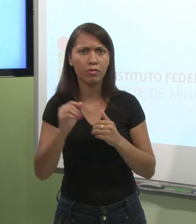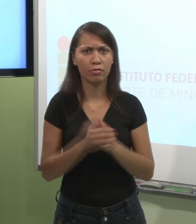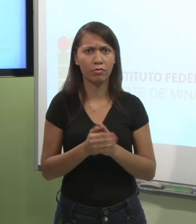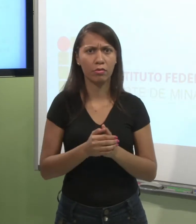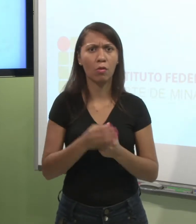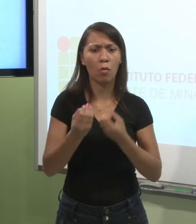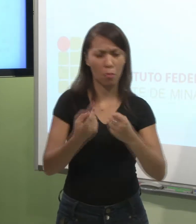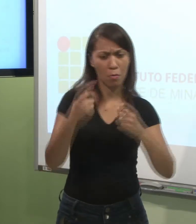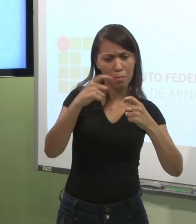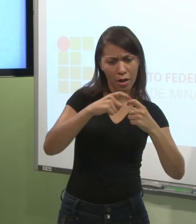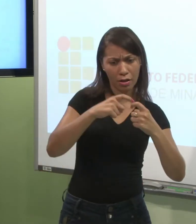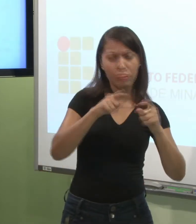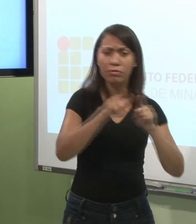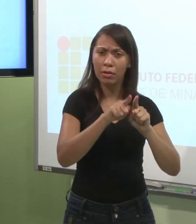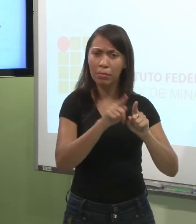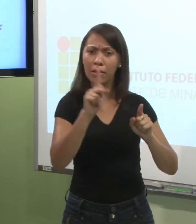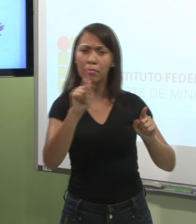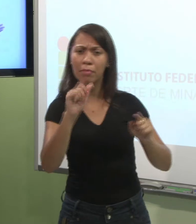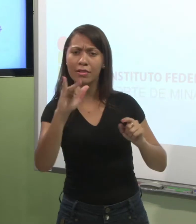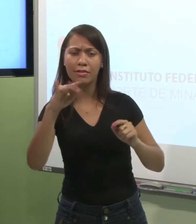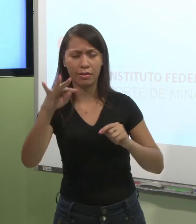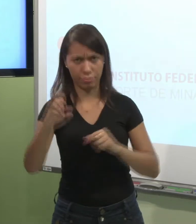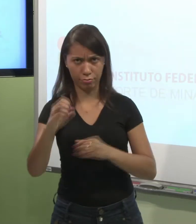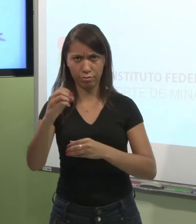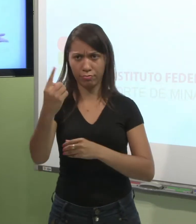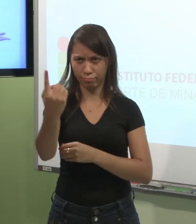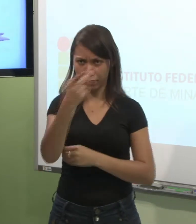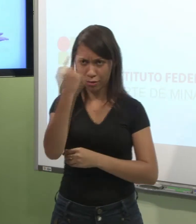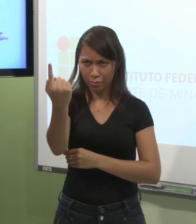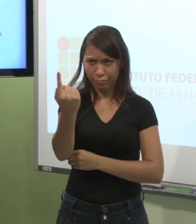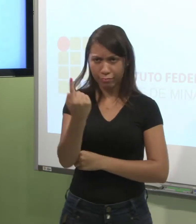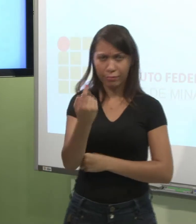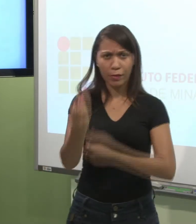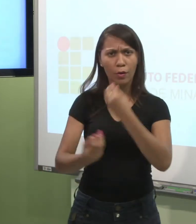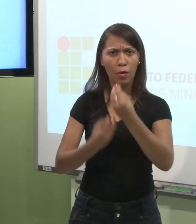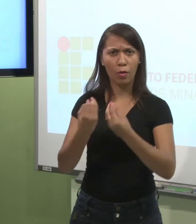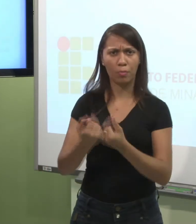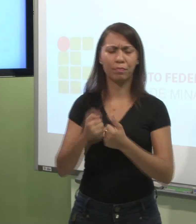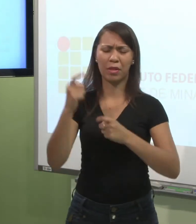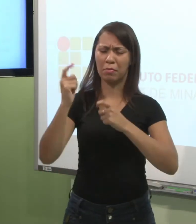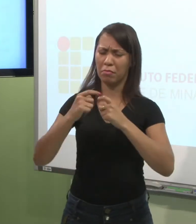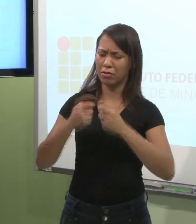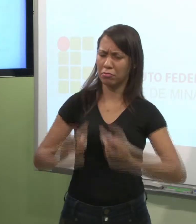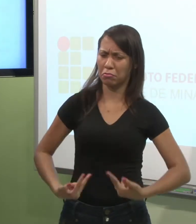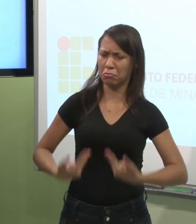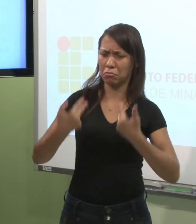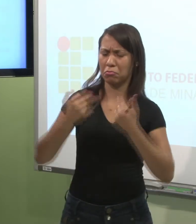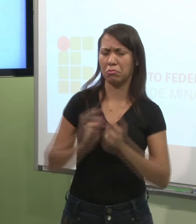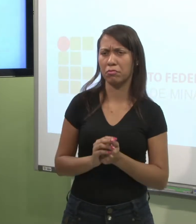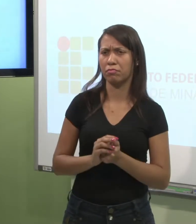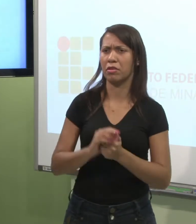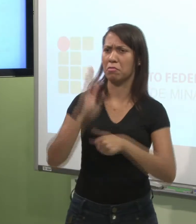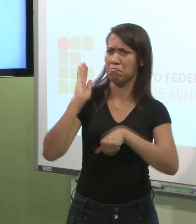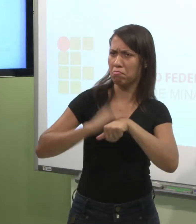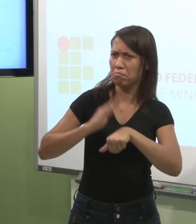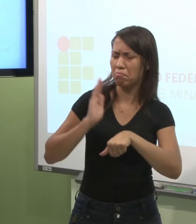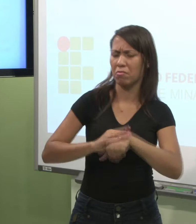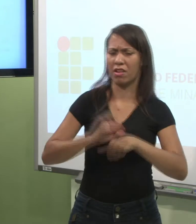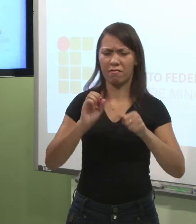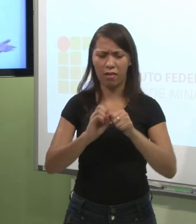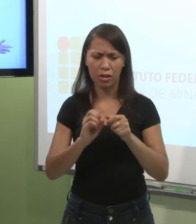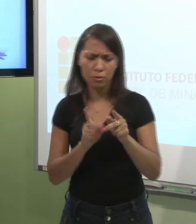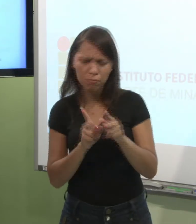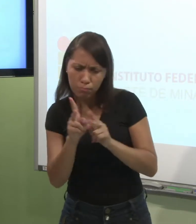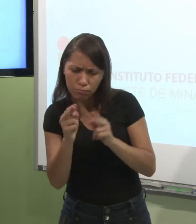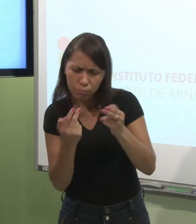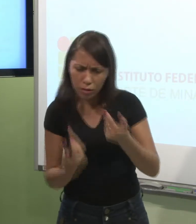de médico e paciente. Imaginem uma situação de cirurgia. O médico, ele é ativo, agente, ele age,